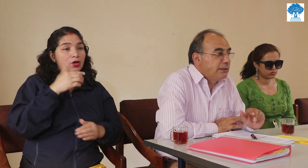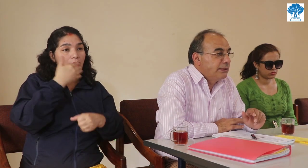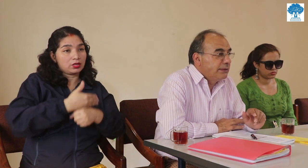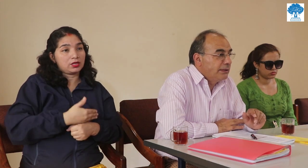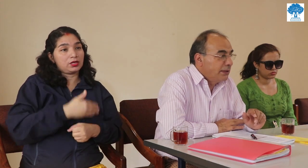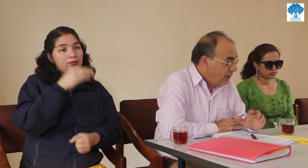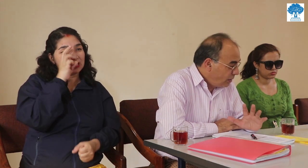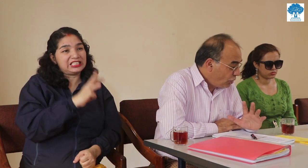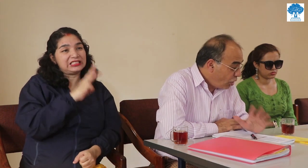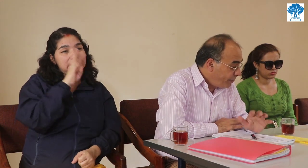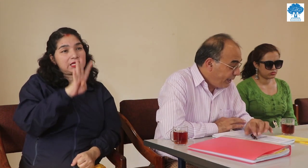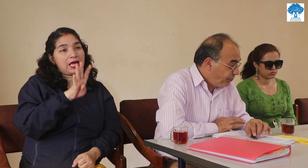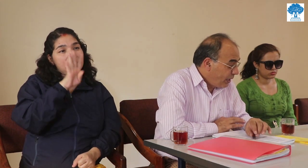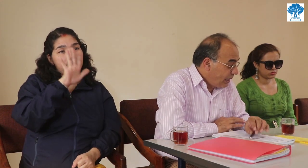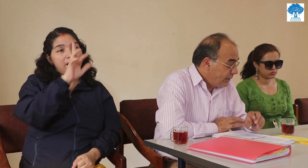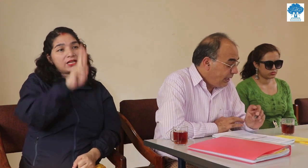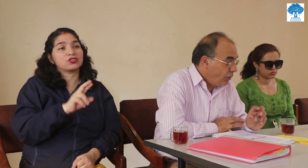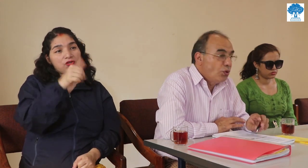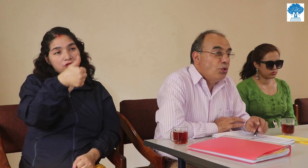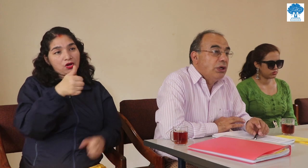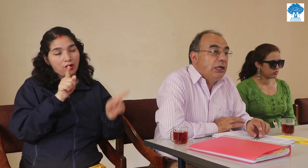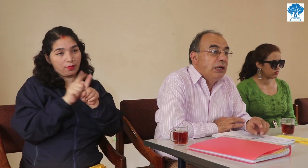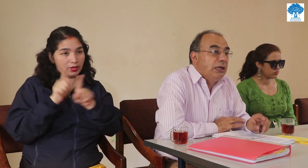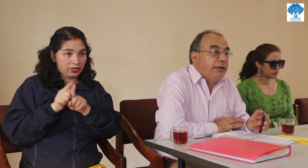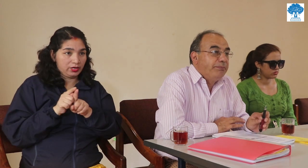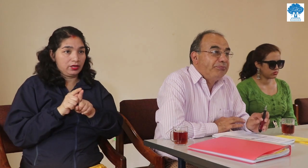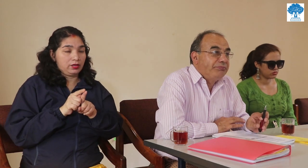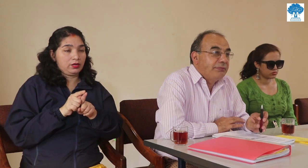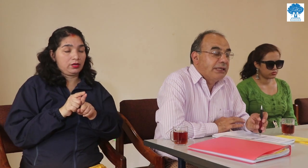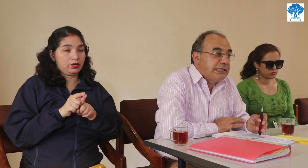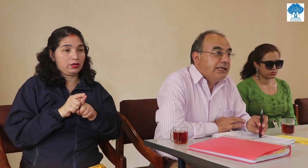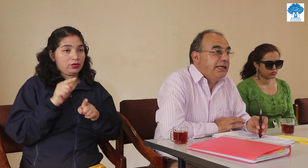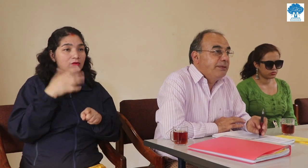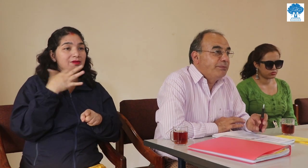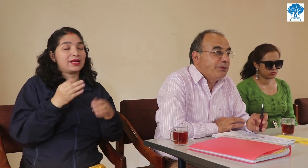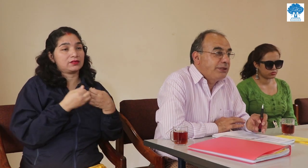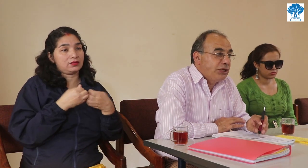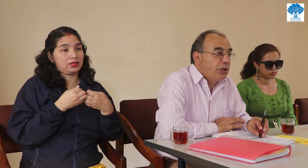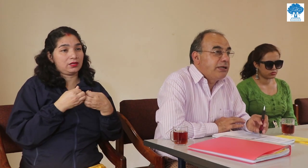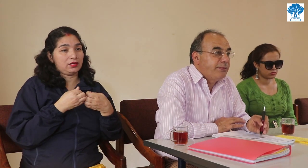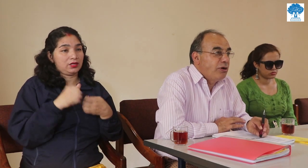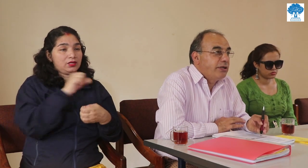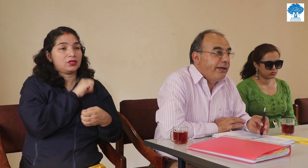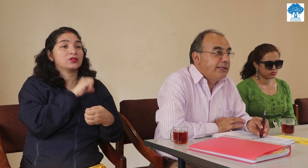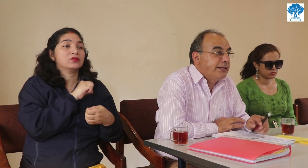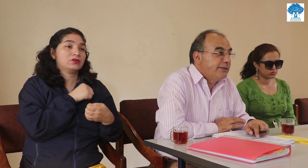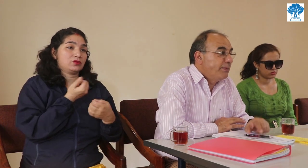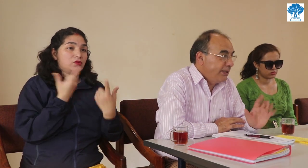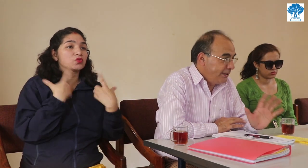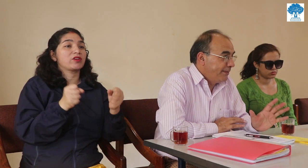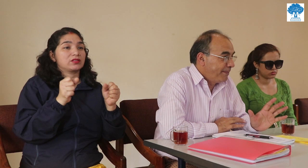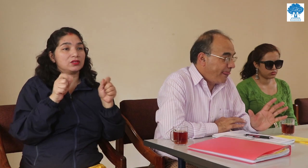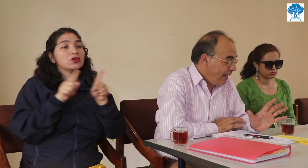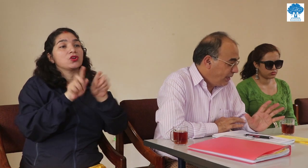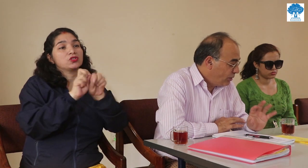3, 4, 5 र 6 पनि चाहिँ यो खास गरी सेक्सुअल एन्ड रिप्रोडक्टिभ हेल्थसँग